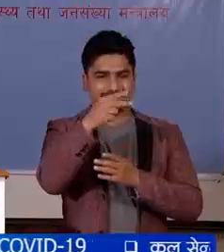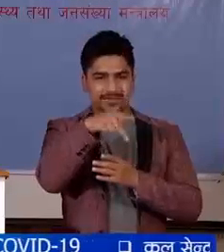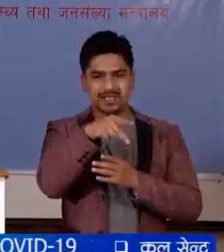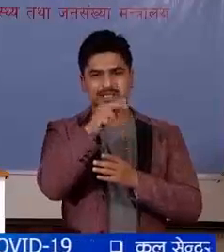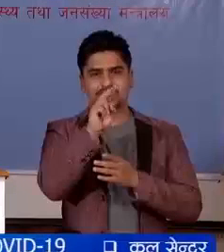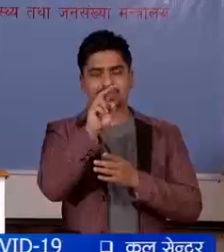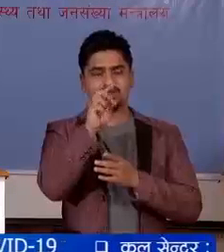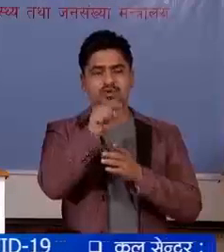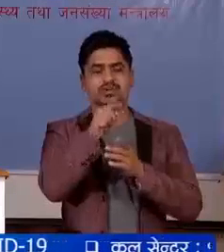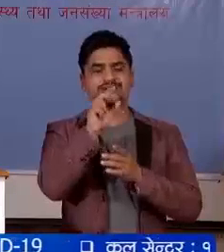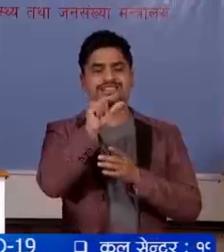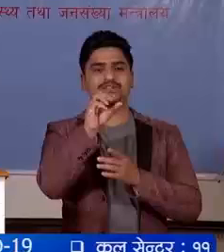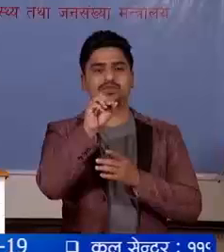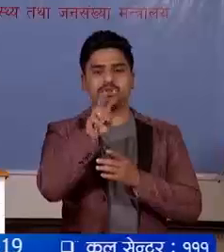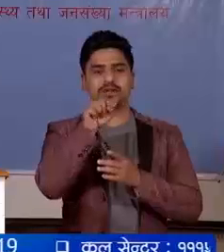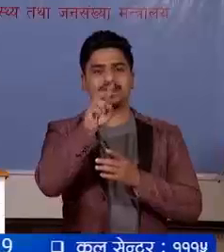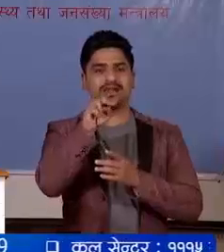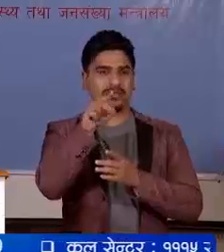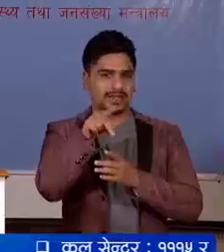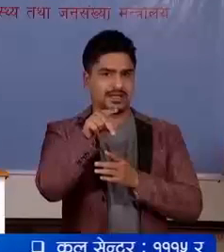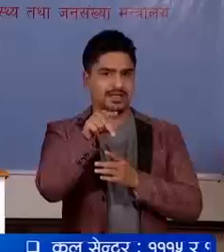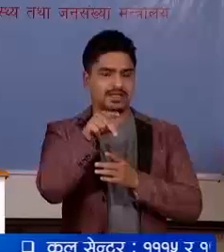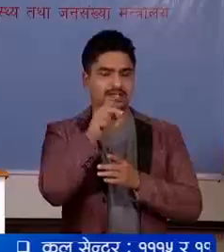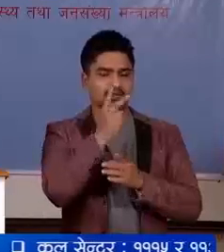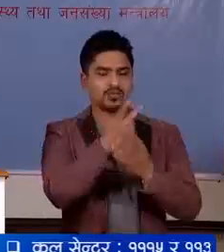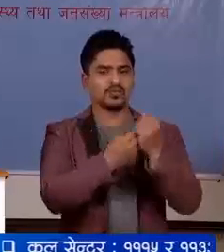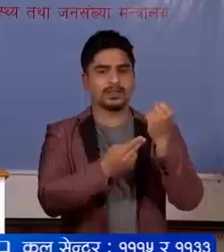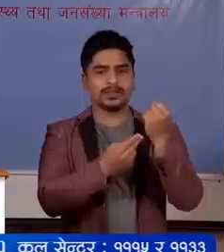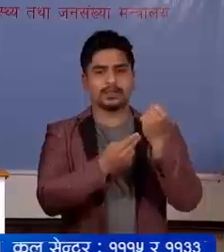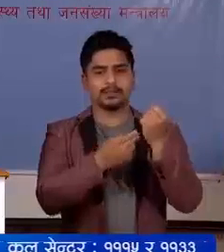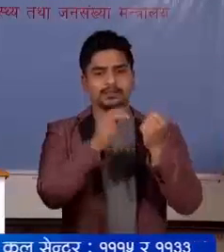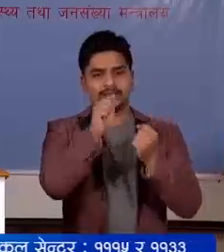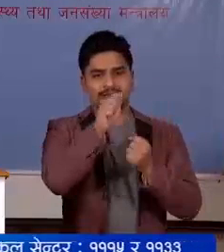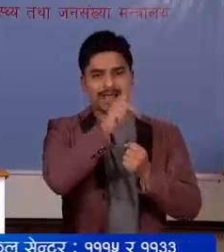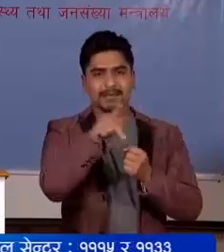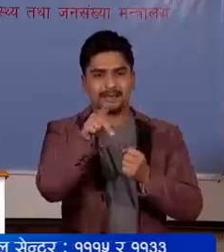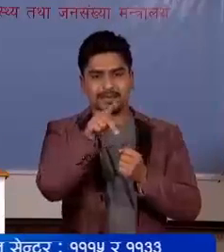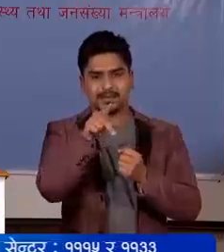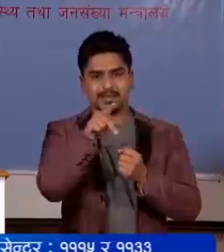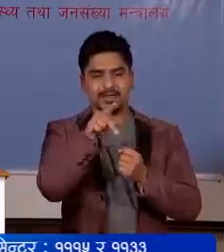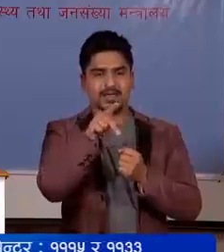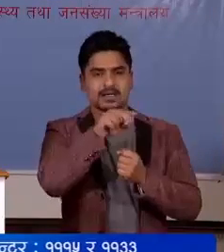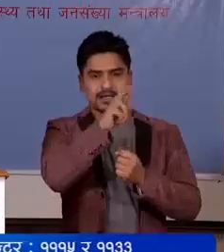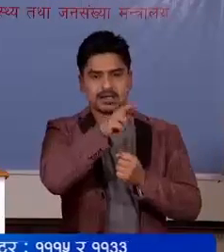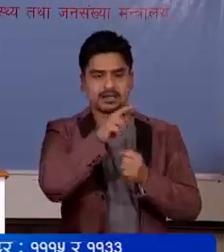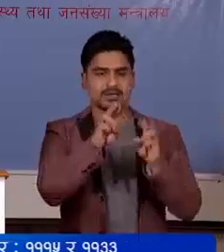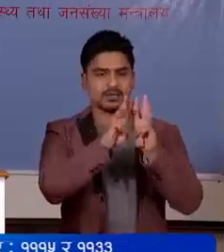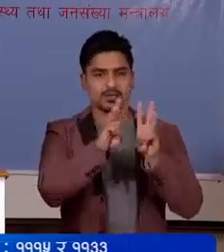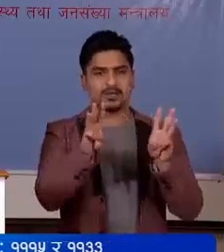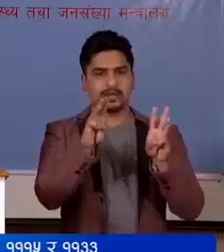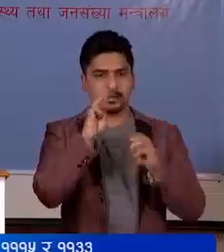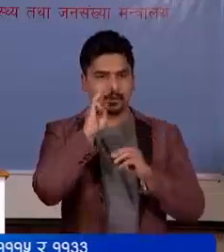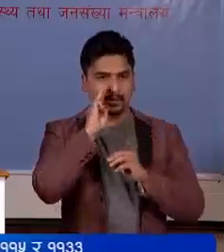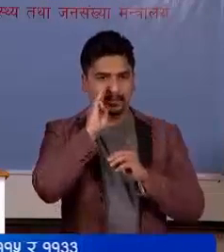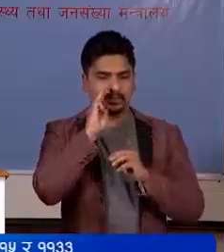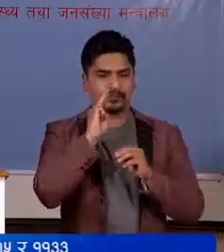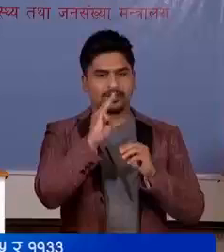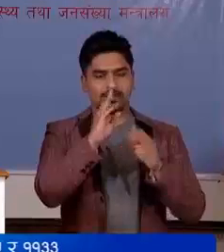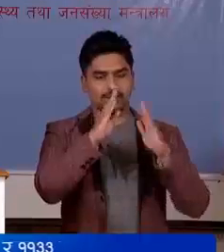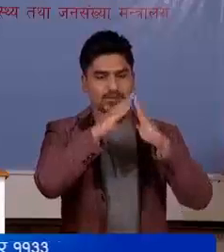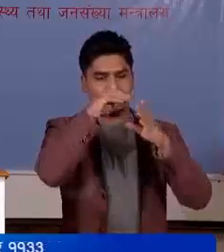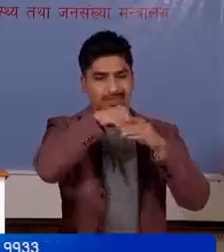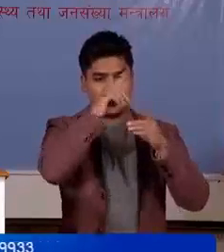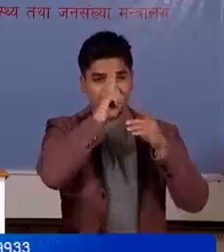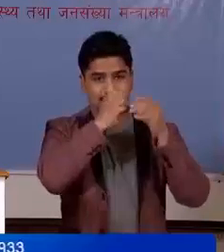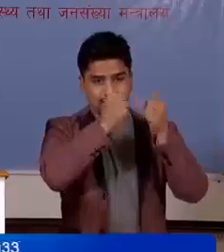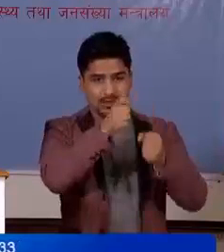.np नामको यी दुई ओटा एप्लिकेशन अरूमा क्वारेंटाईन मा